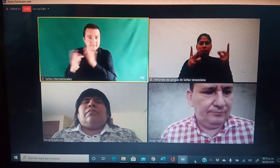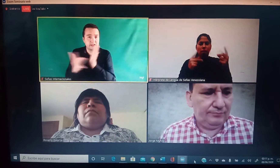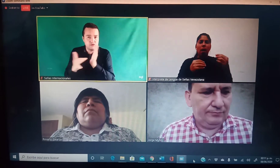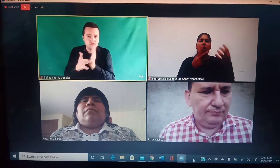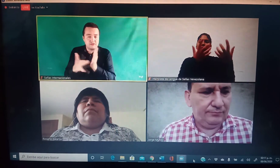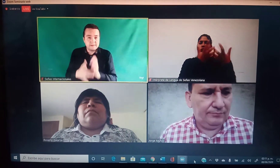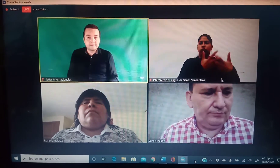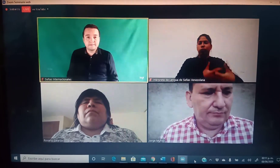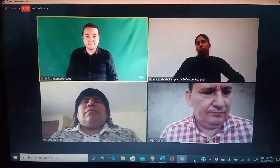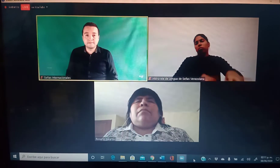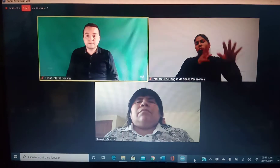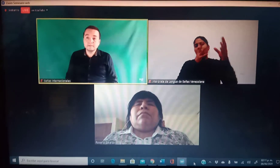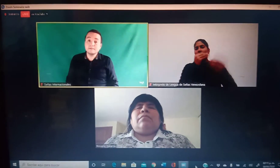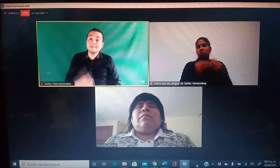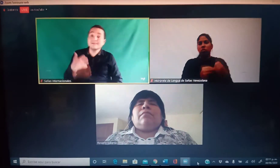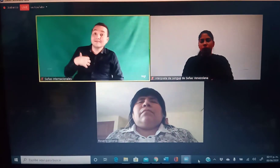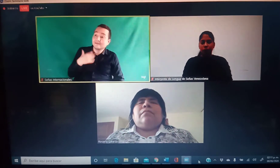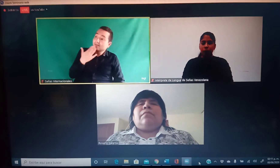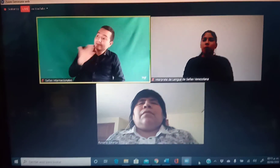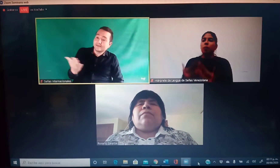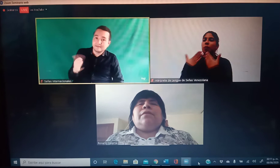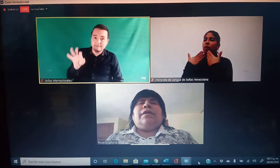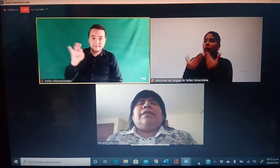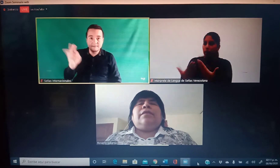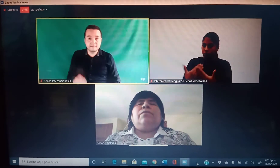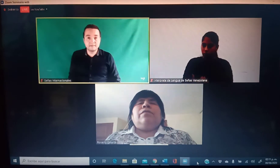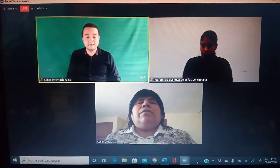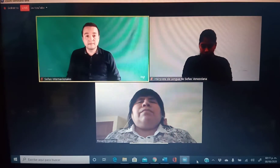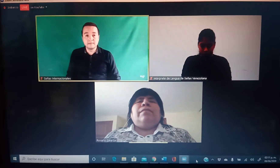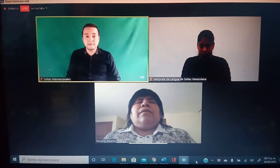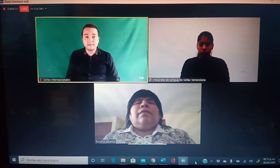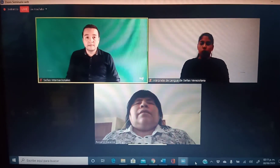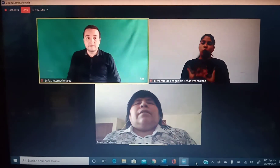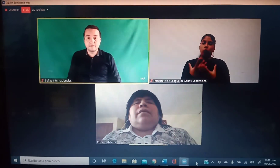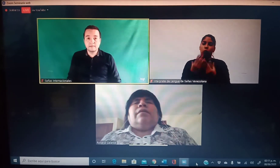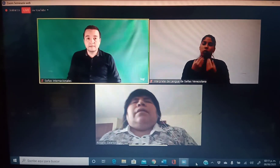Muchas gracias, Jorge. Al comentario, con nueva. Muchas gracias, Julio.